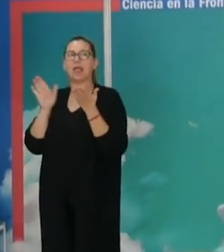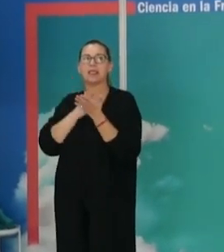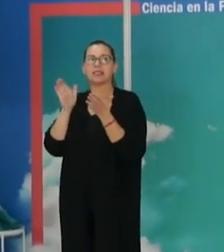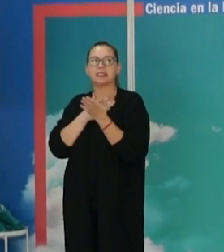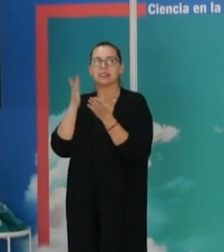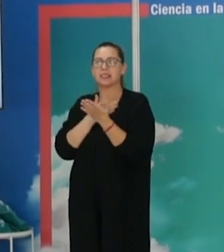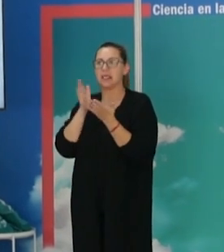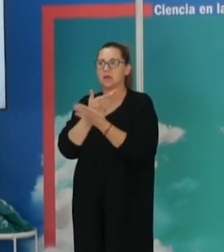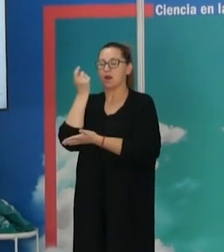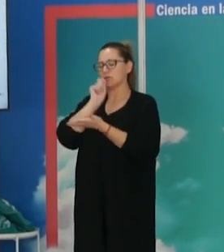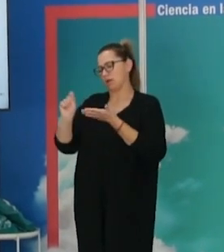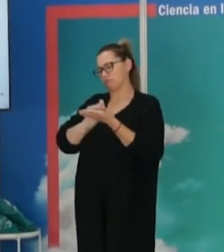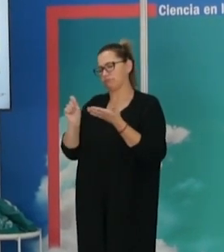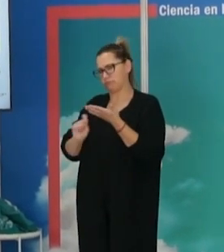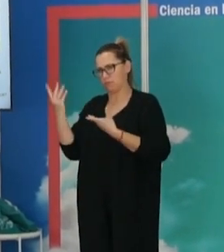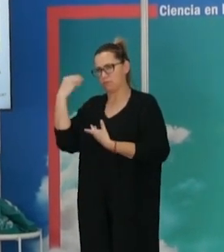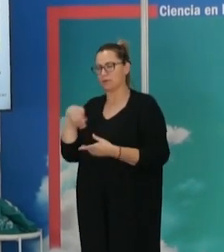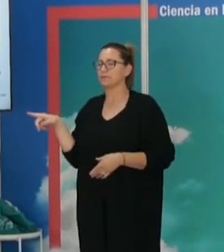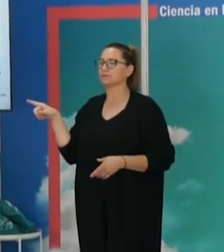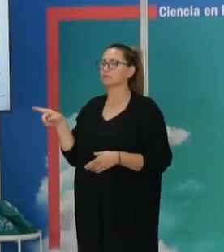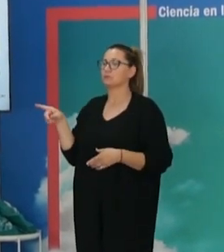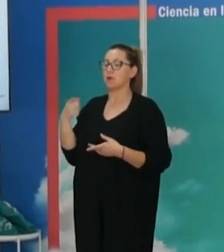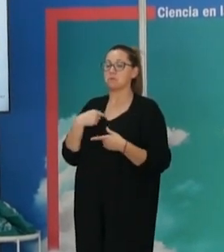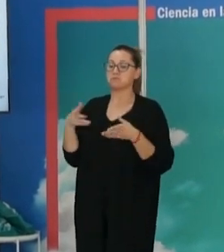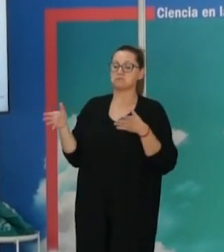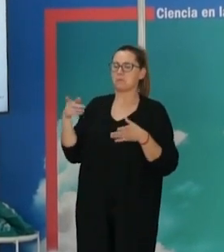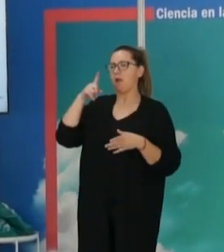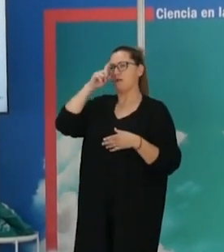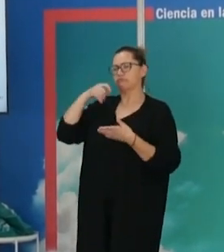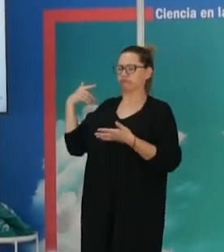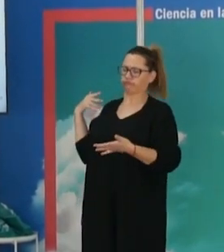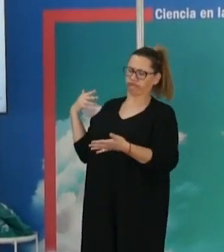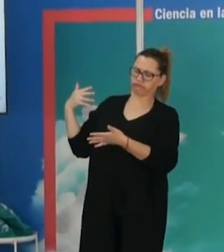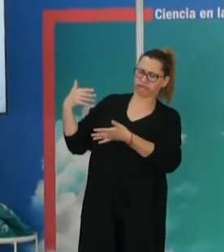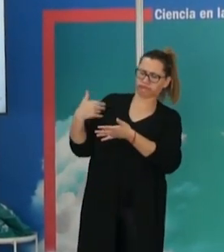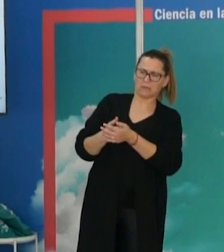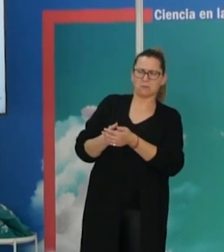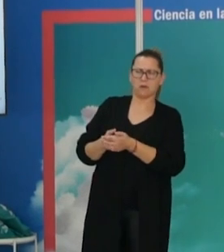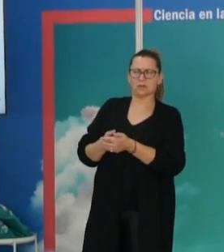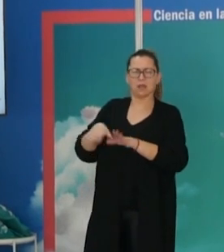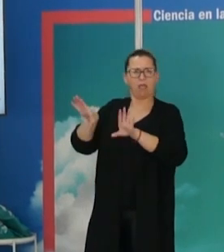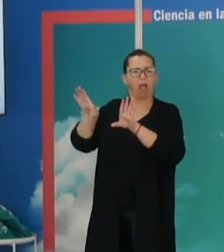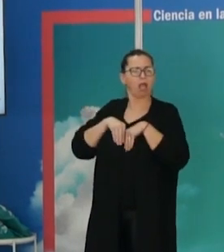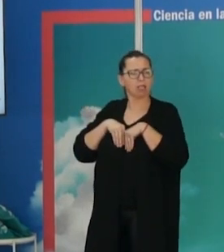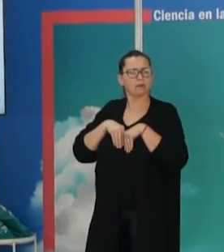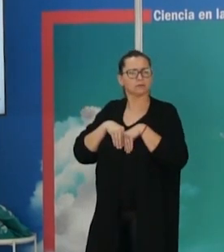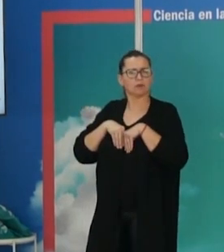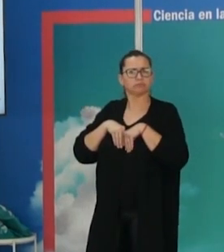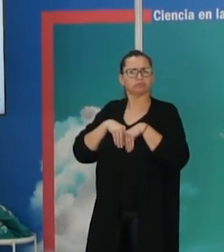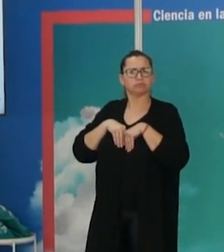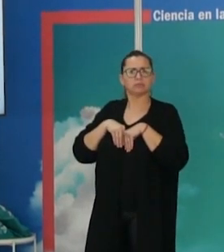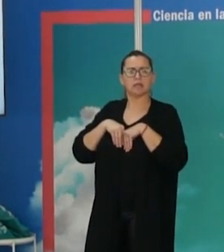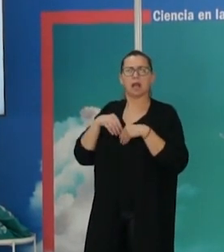Center Report. Dice, durante un tiempo, durante mucho tiempo, se asumió ampliamente que las disputas sobre